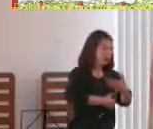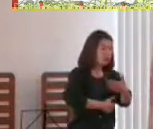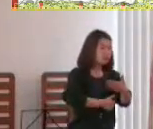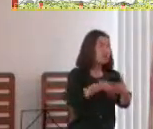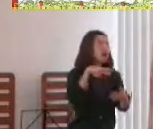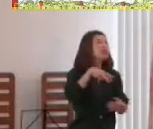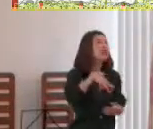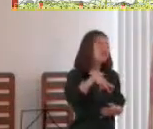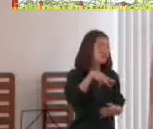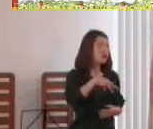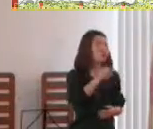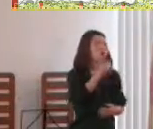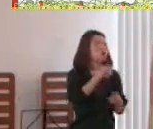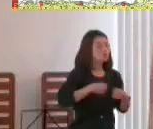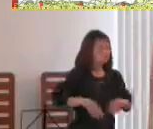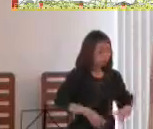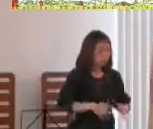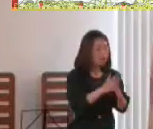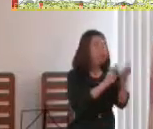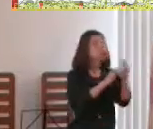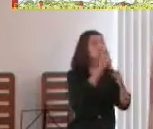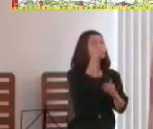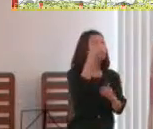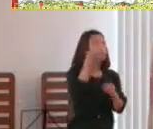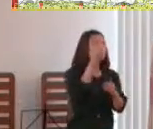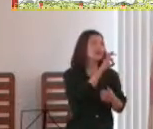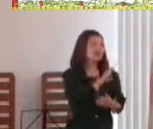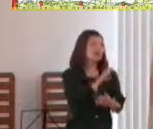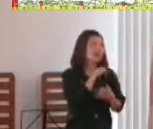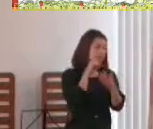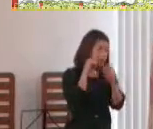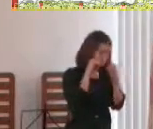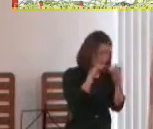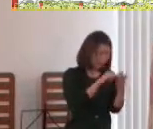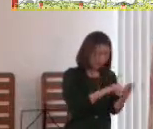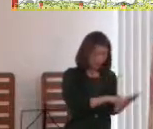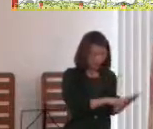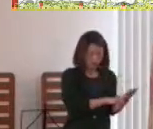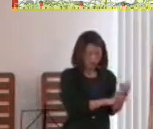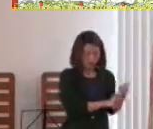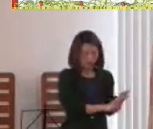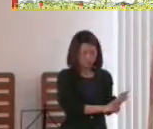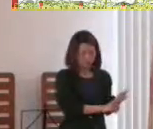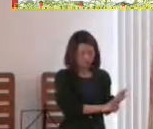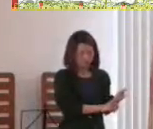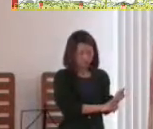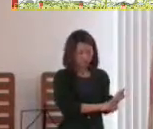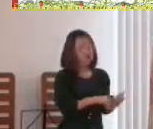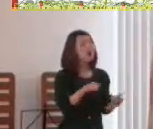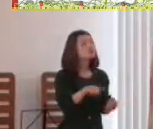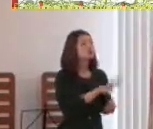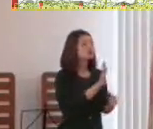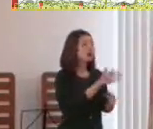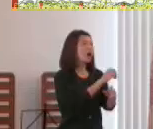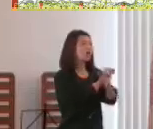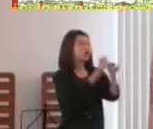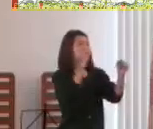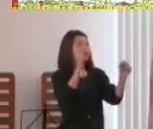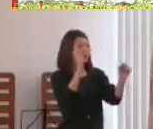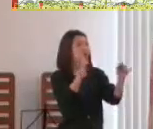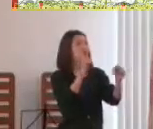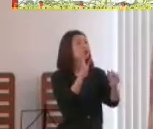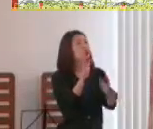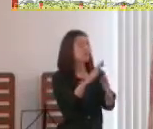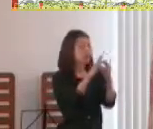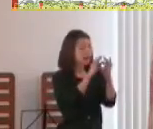む、その子をイエスと名付けなさい。この子は自分の民を罪から救うからである、と